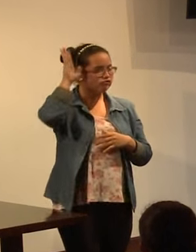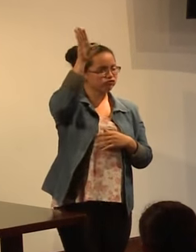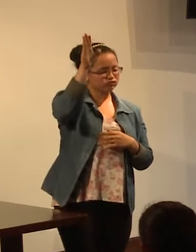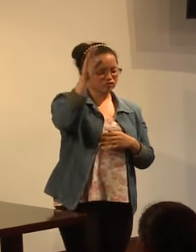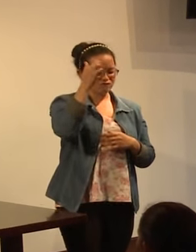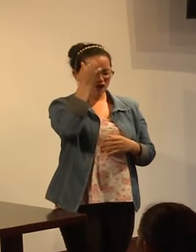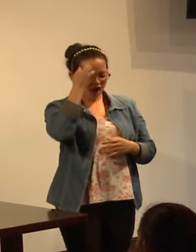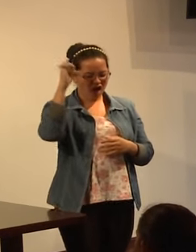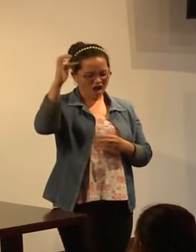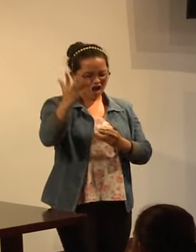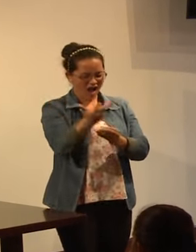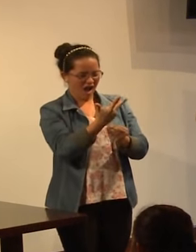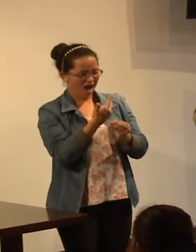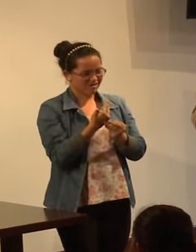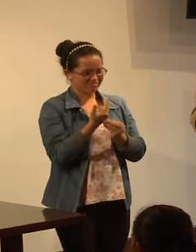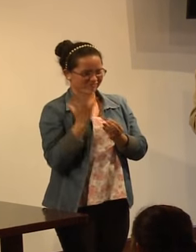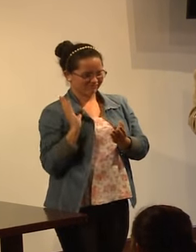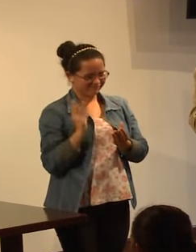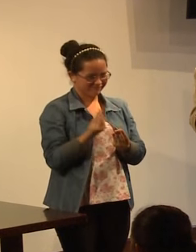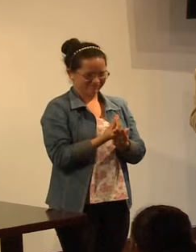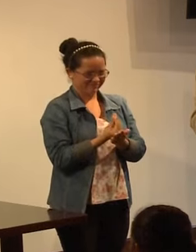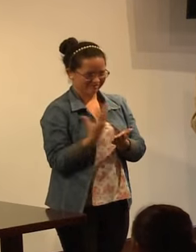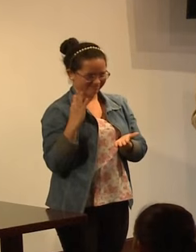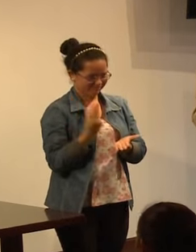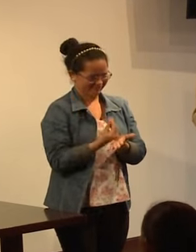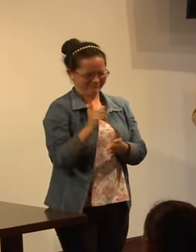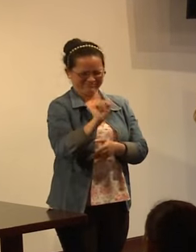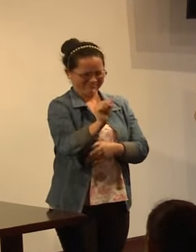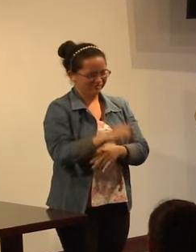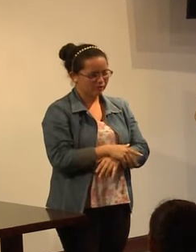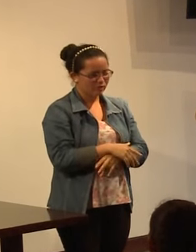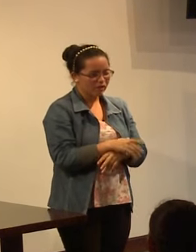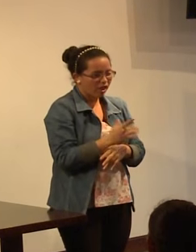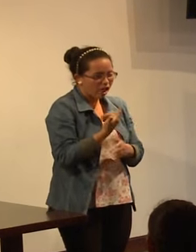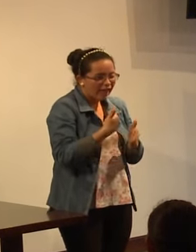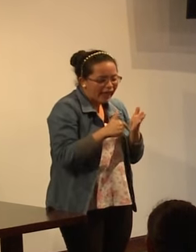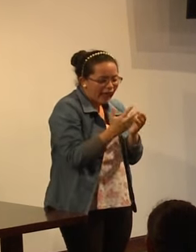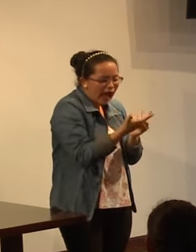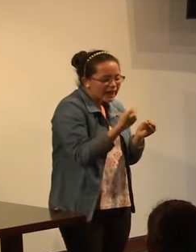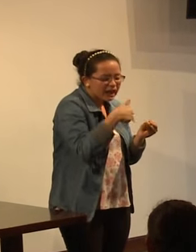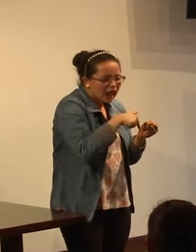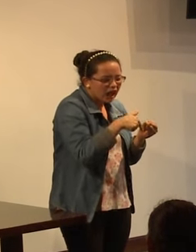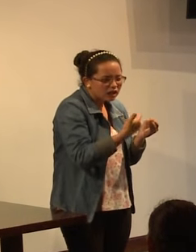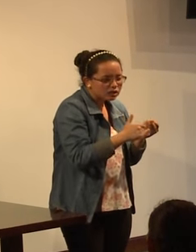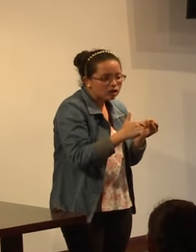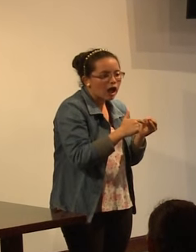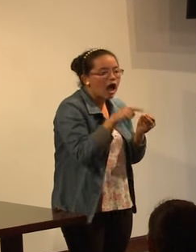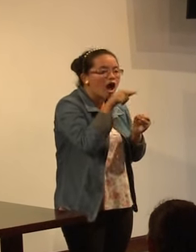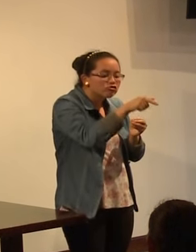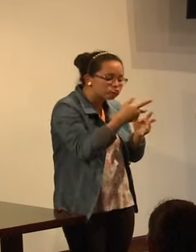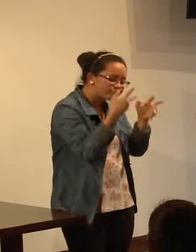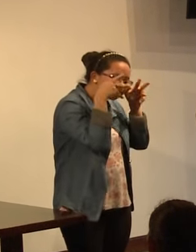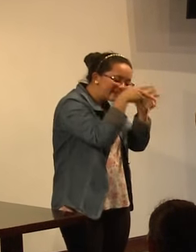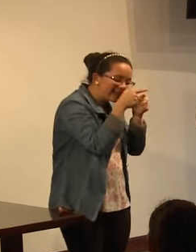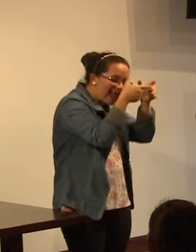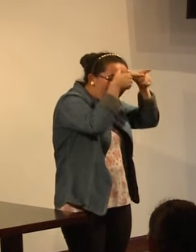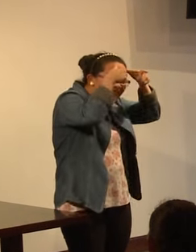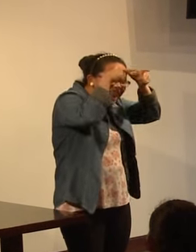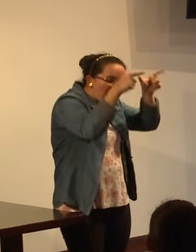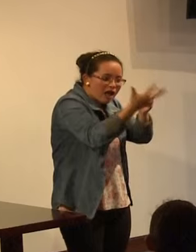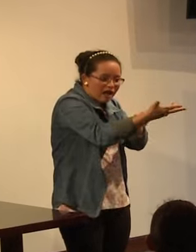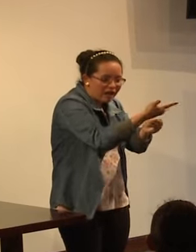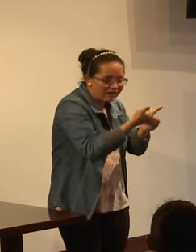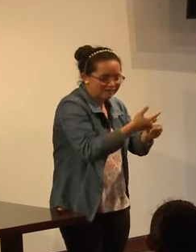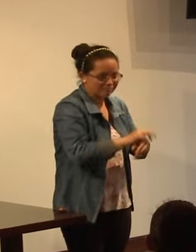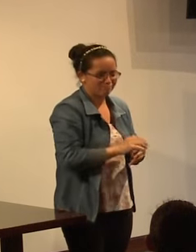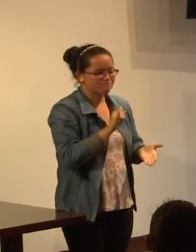les voy a hablar más de eso. Lo que sí hay que hacer es entender que lo que la está llevando a un niño, es aprender un lenguaje. Un lenguaje que, como por ejemplo el lenguaje